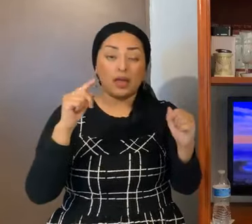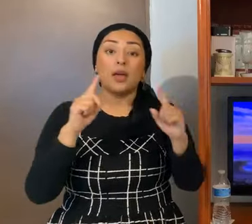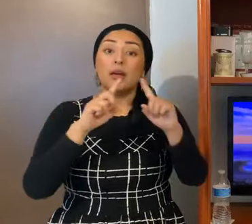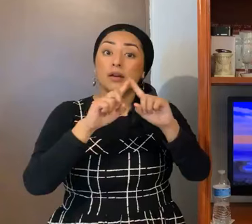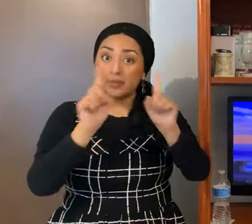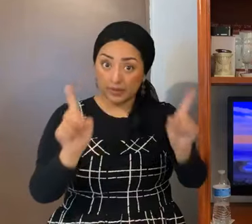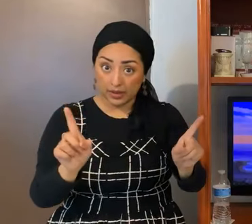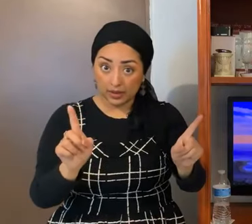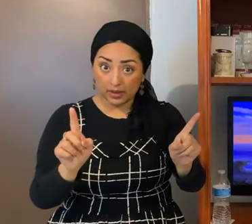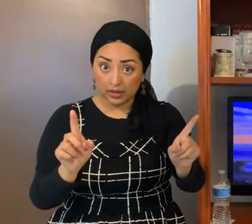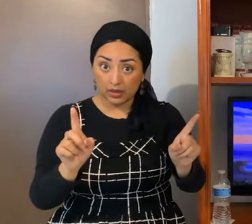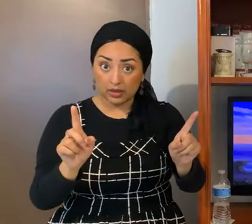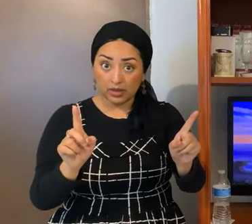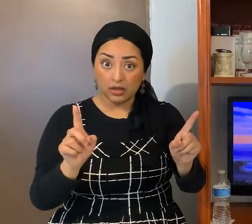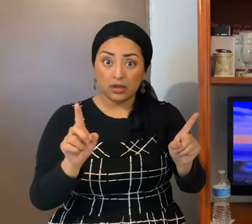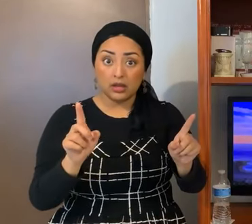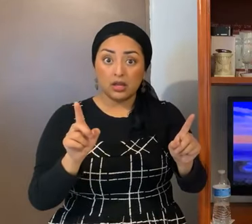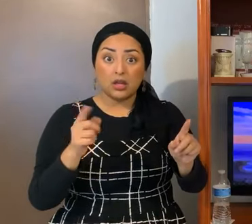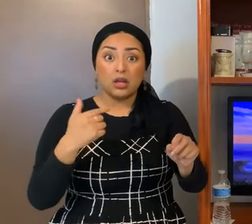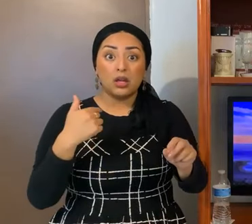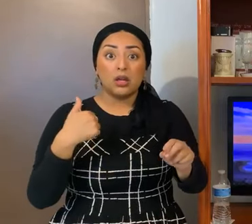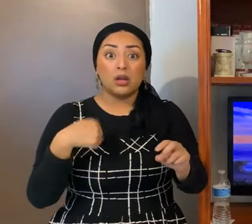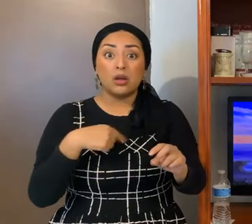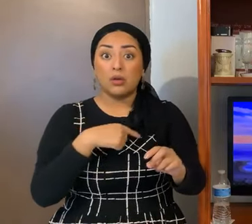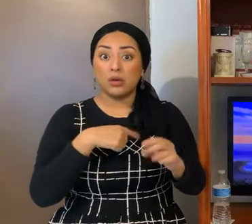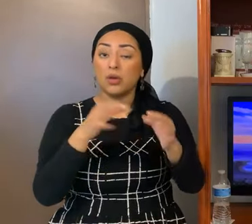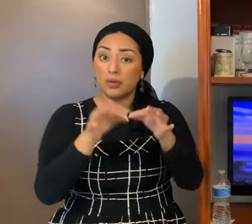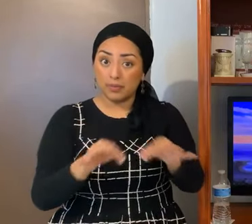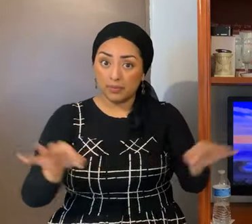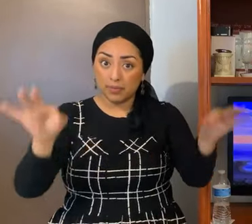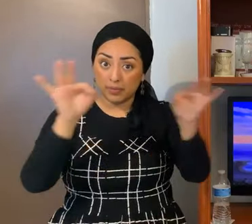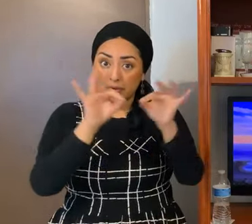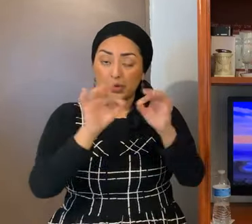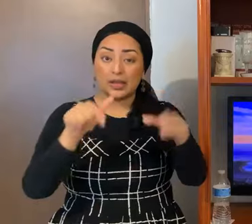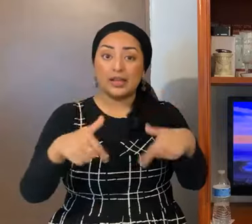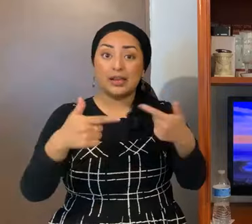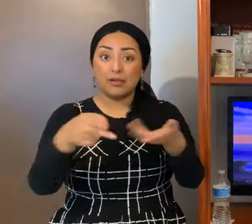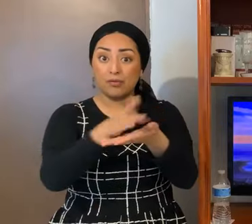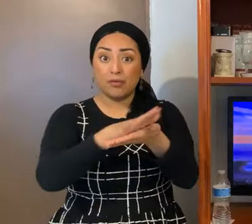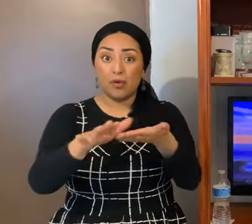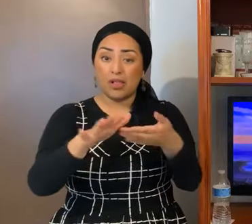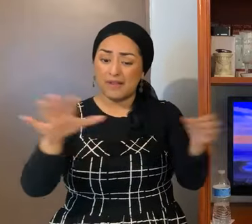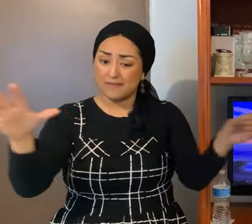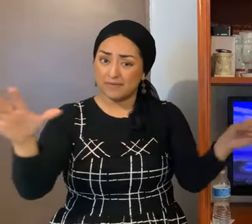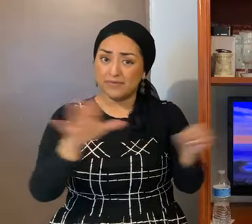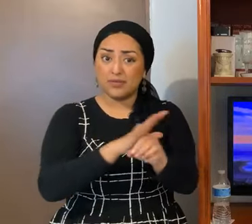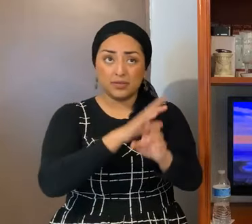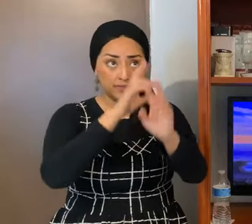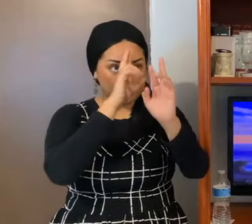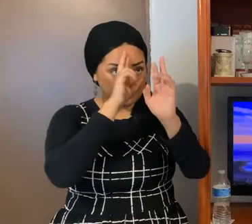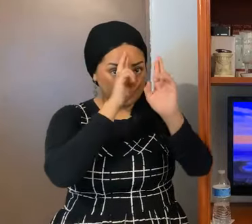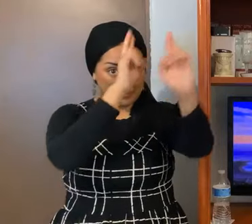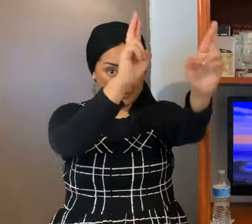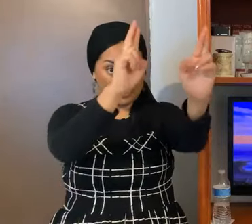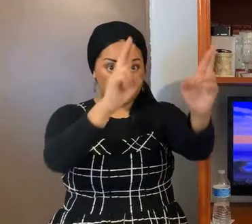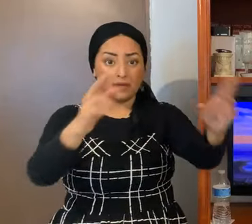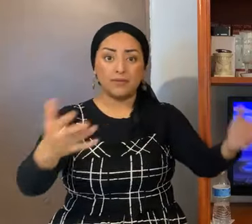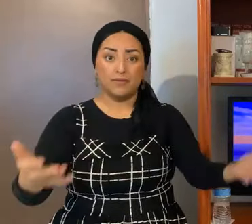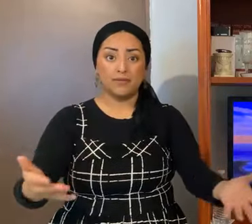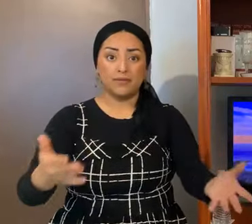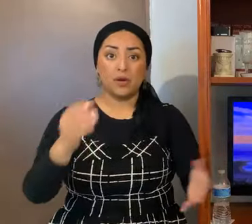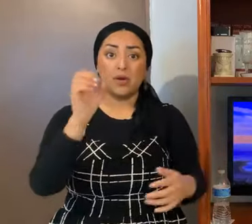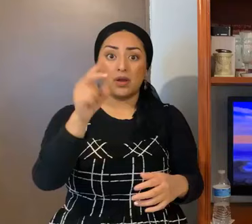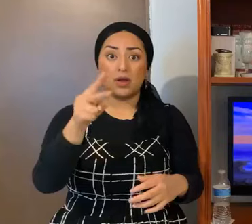Sin embargo, esto no exime que tengamos que hacerlo en santidad completa, con temor y reverencia, amados